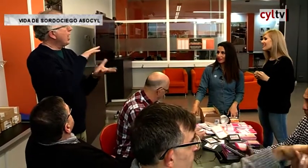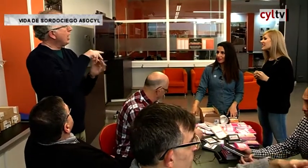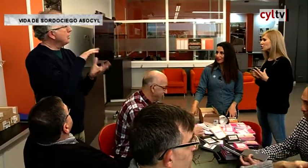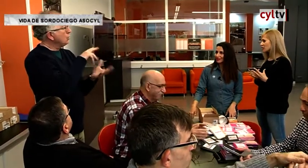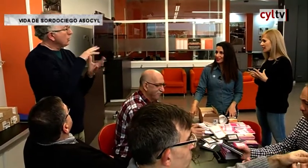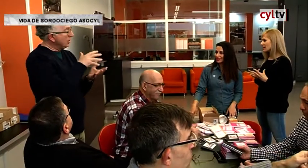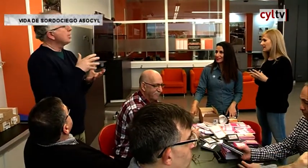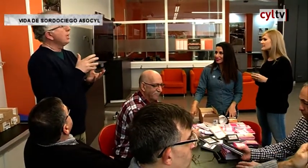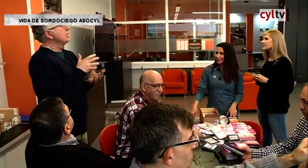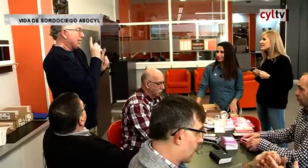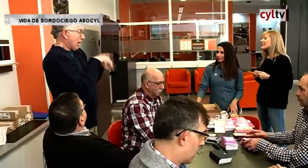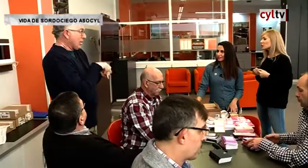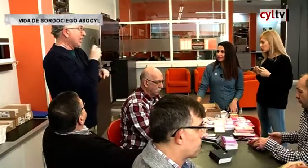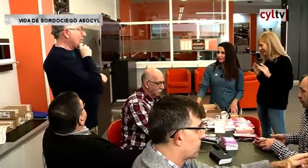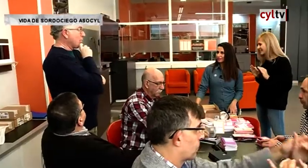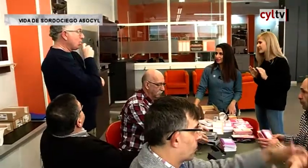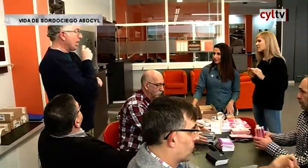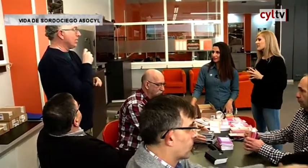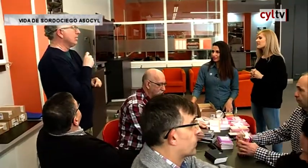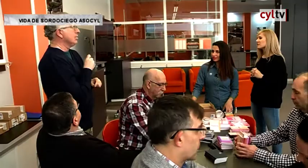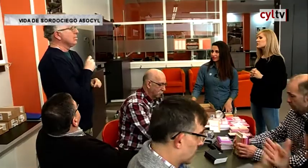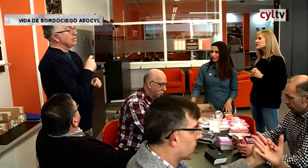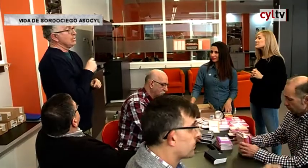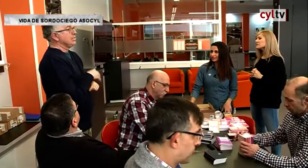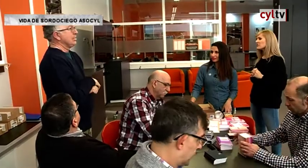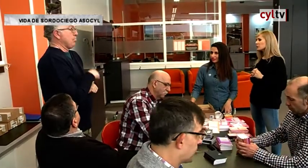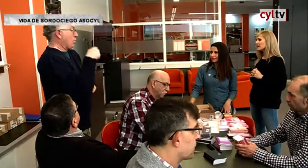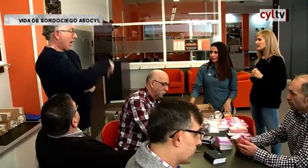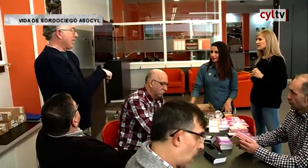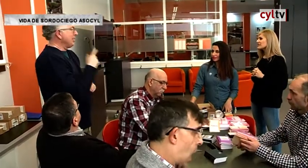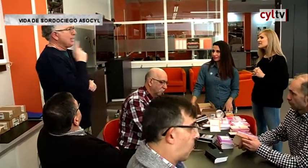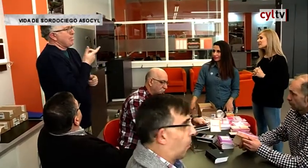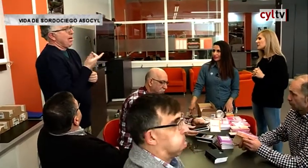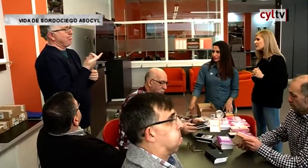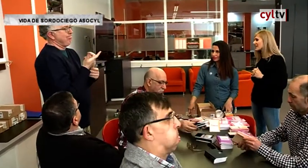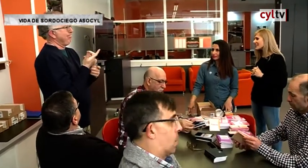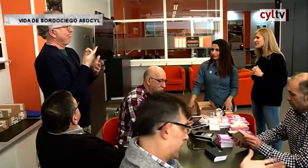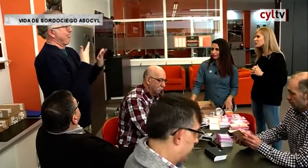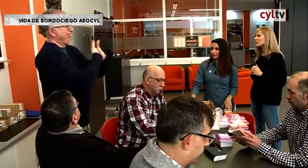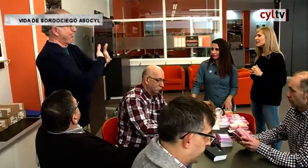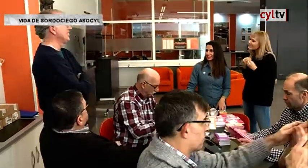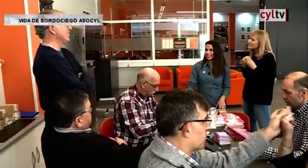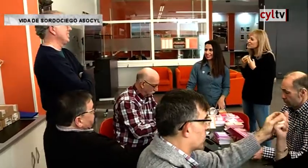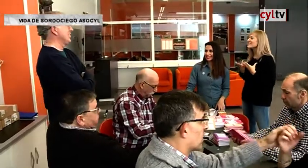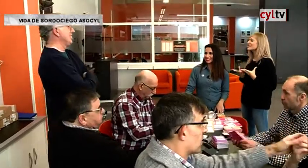las noticias. Incluso en casa también tienen muchísimas dificultades. Sin embargo, aquí es como que no se sienten